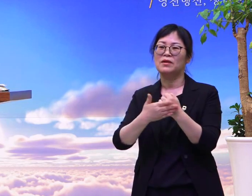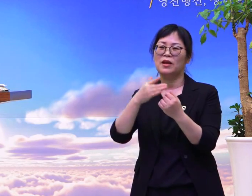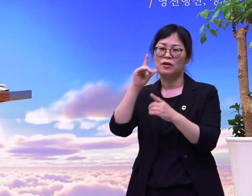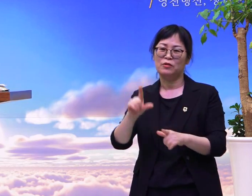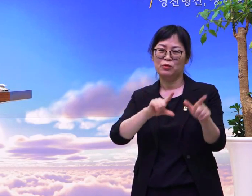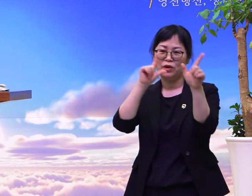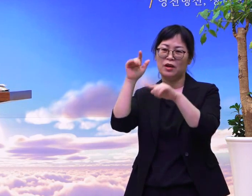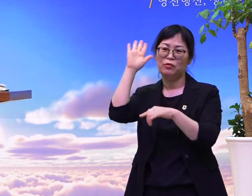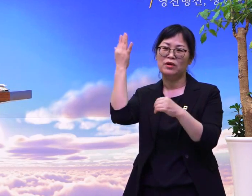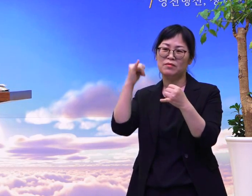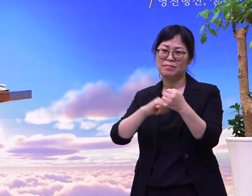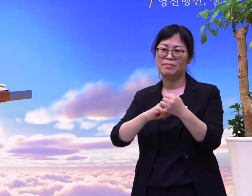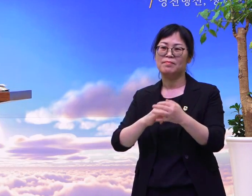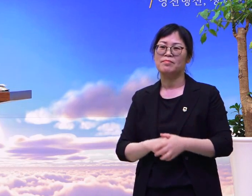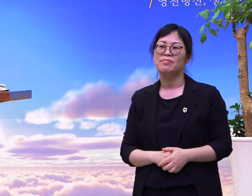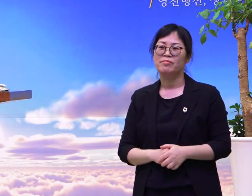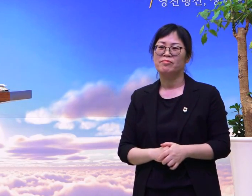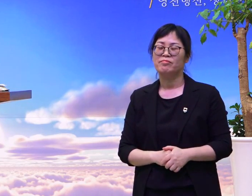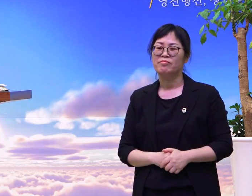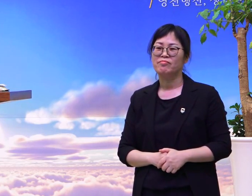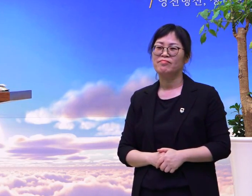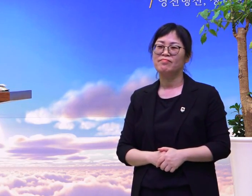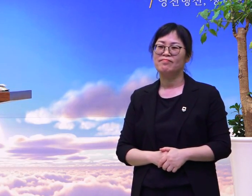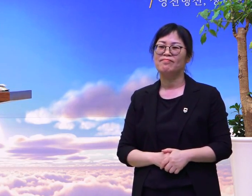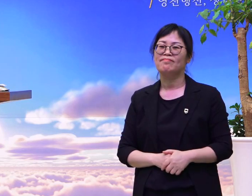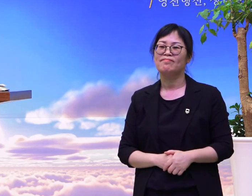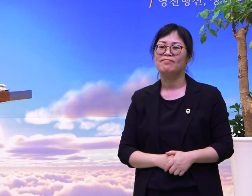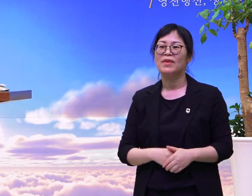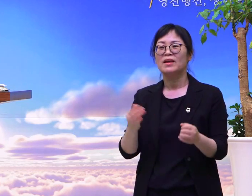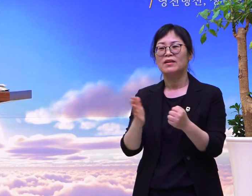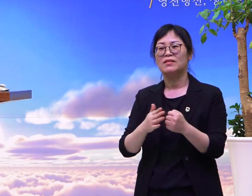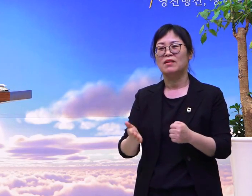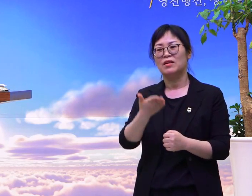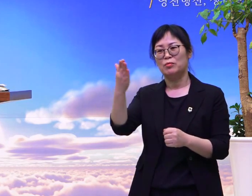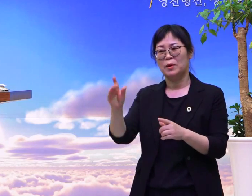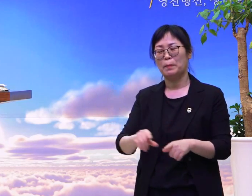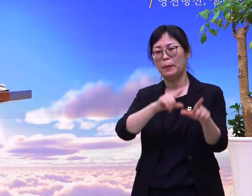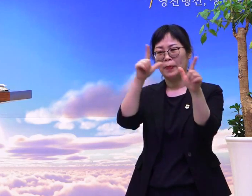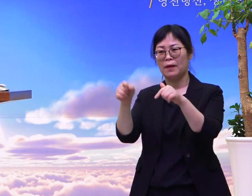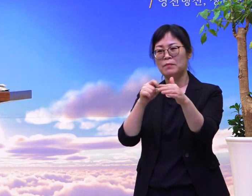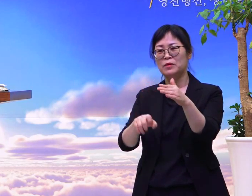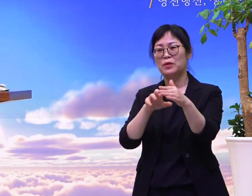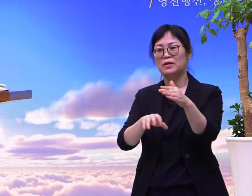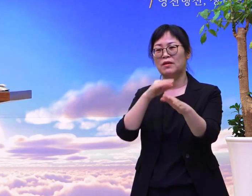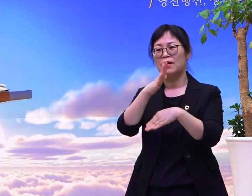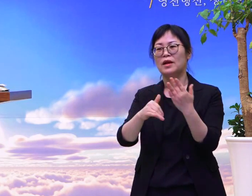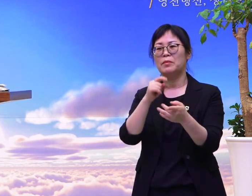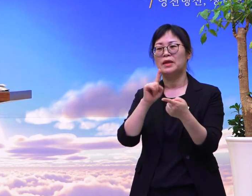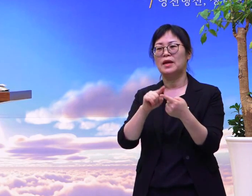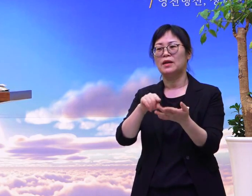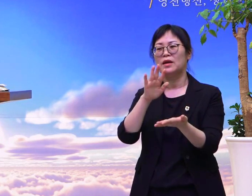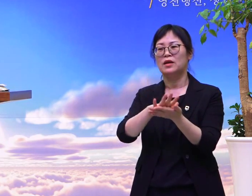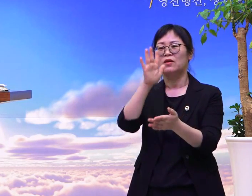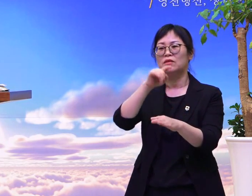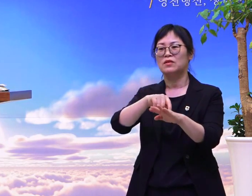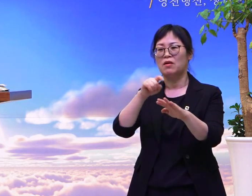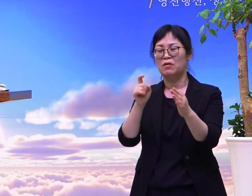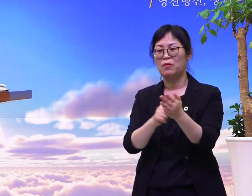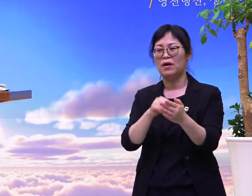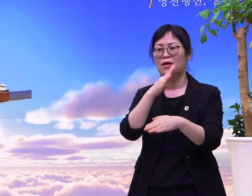될 것입니다. 그래서 여러분의 삶 속에 하나님에 대한 열정과